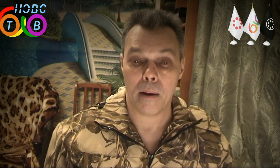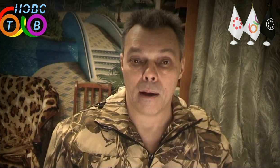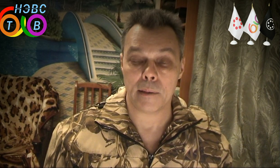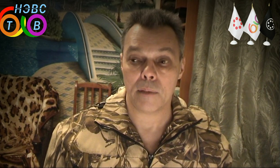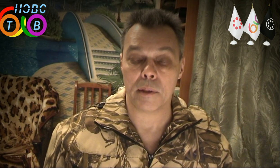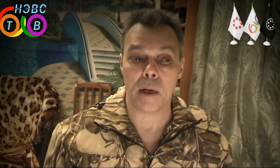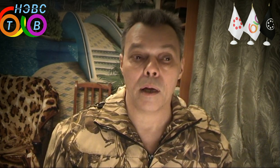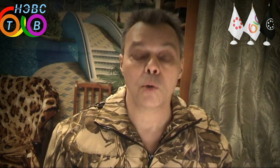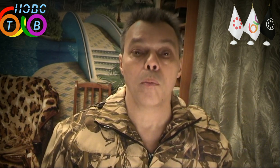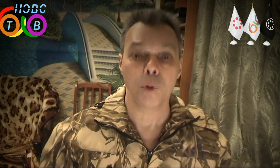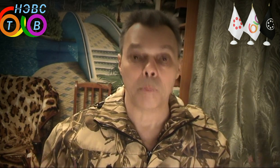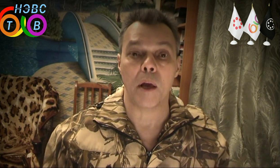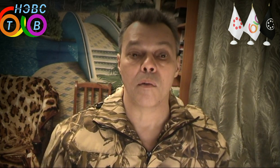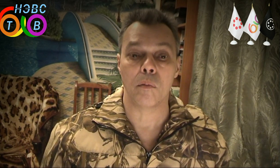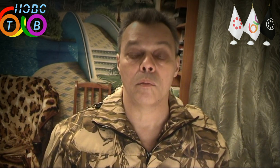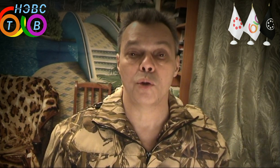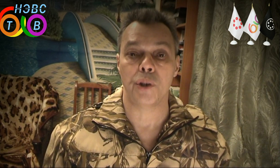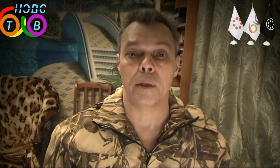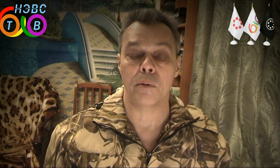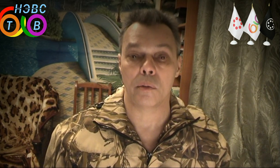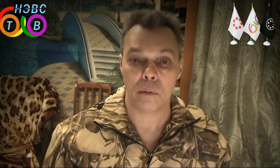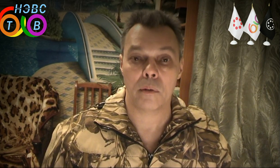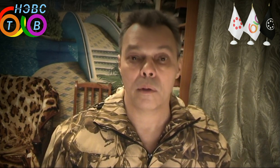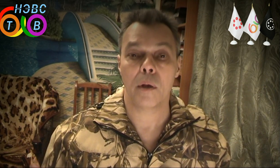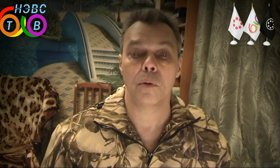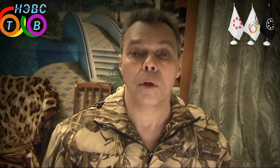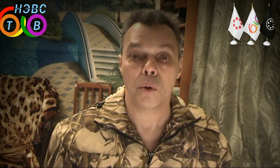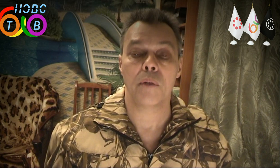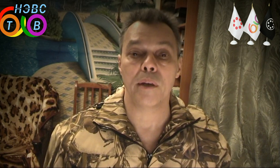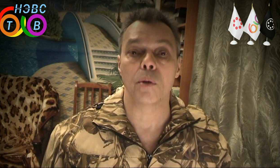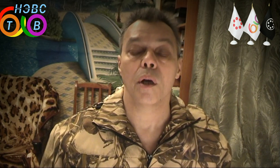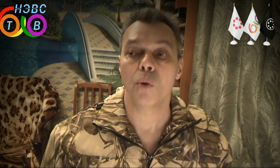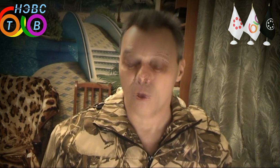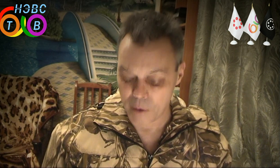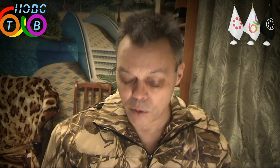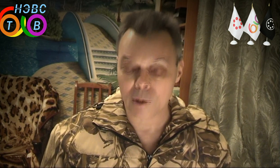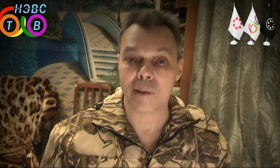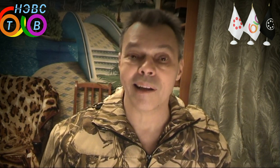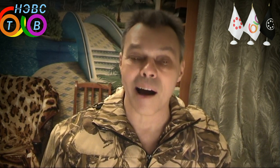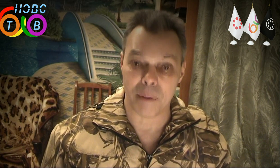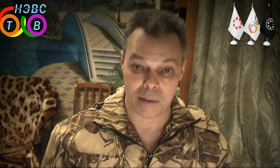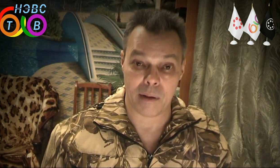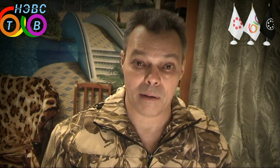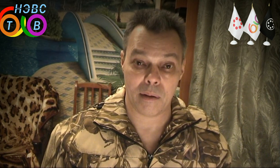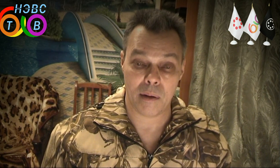А следовательно, кто будет первым мужчиной, тот и войдет. Но войдет слабенько.